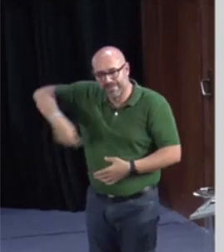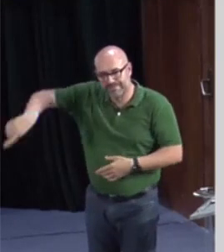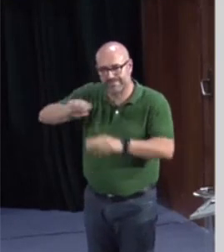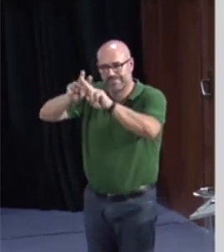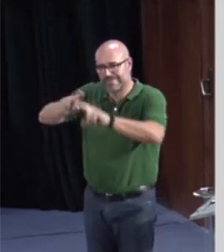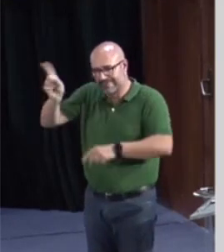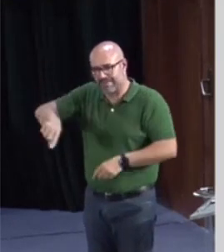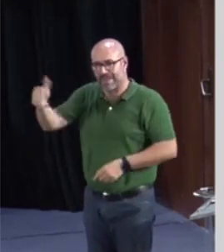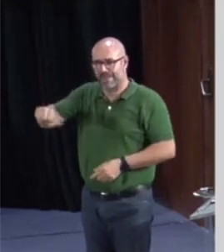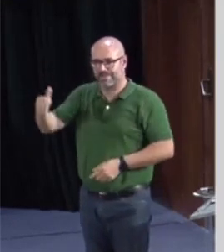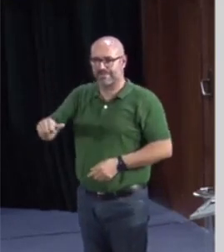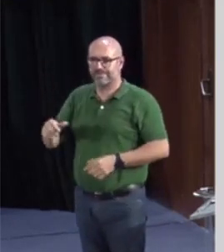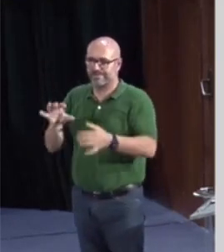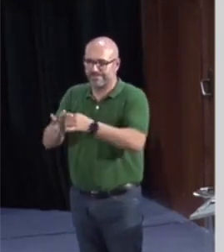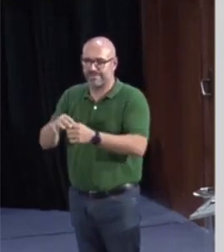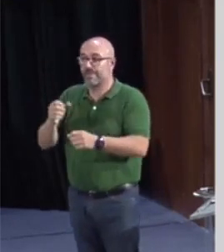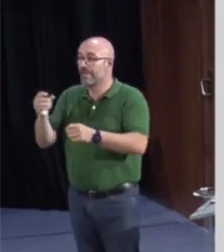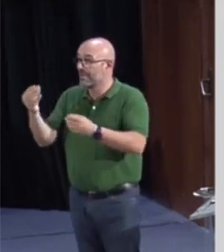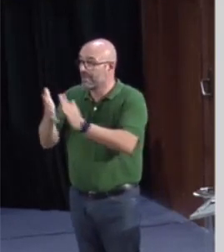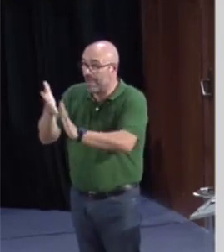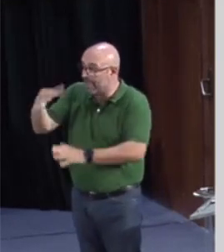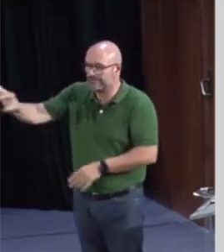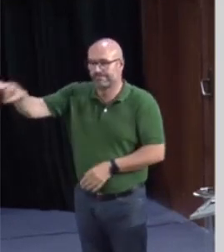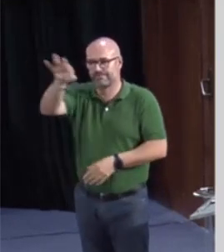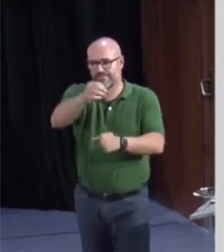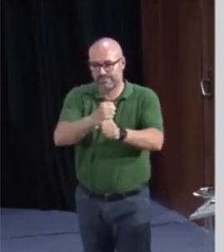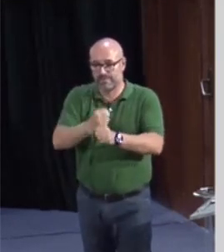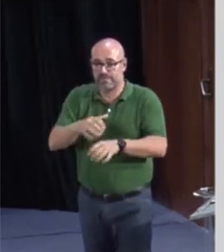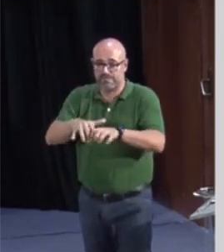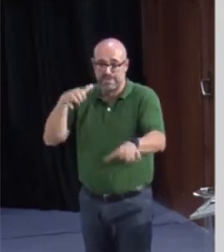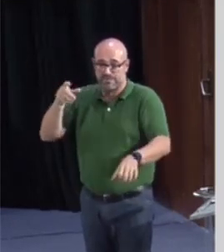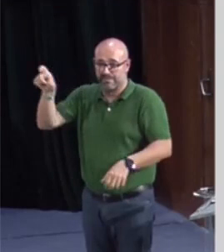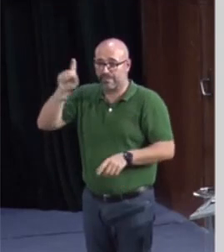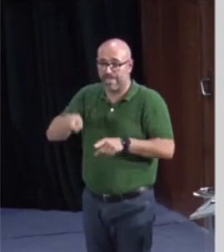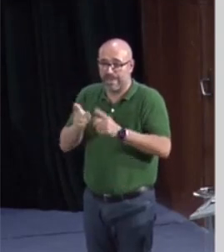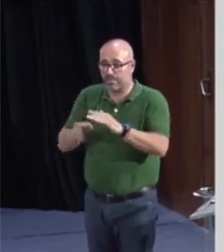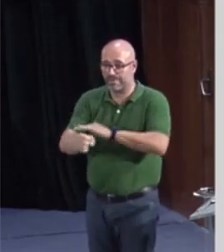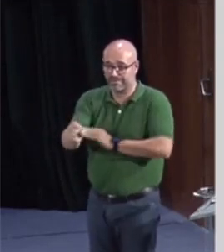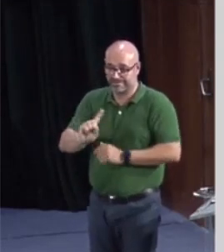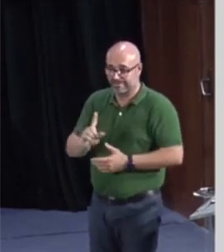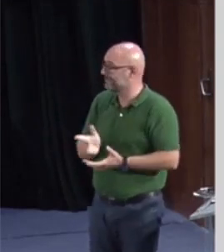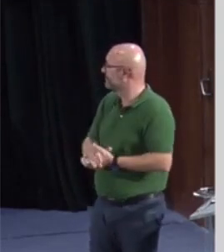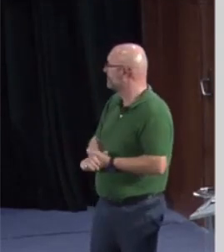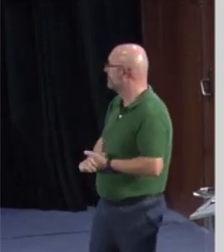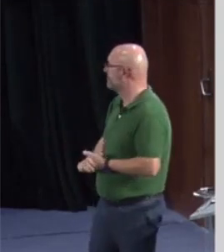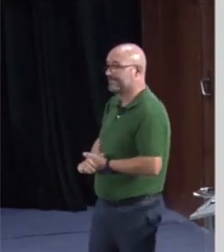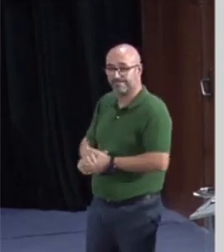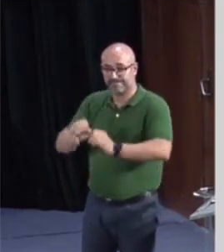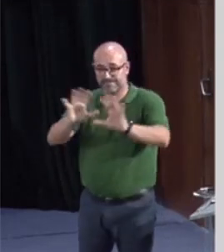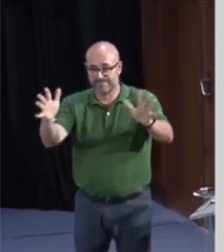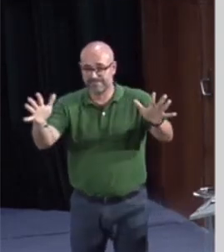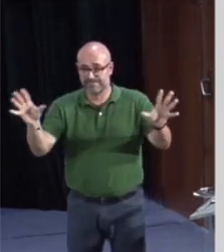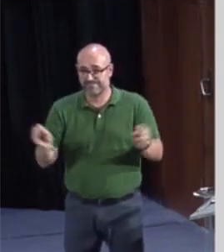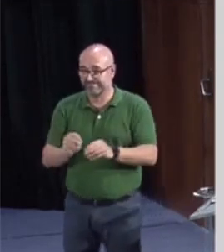lengua de signos, por ejemplo en las universidades o las pruebas de niveles para las contrataciones, la administración